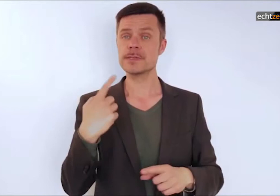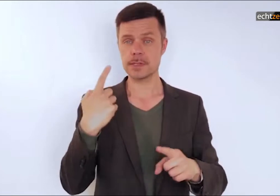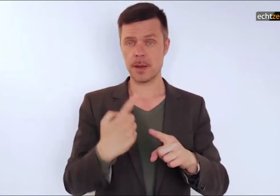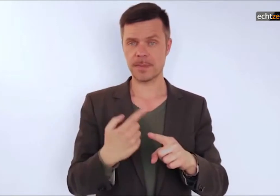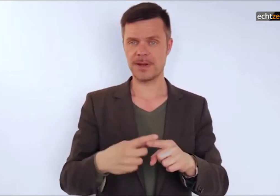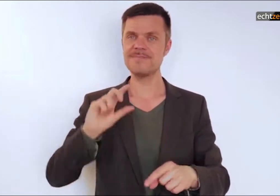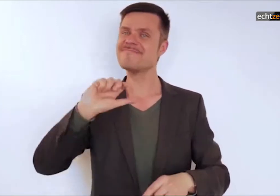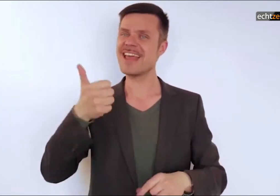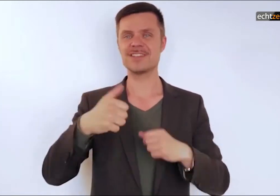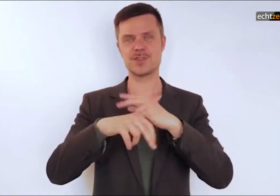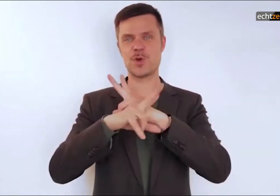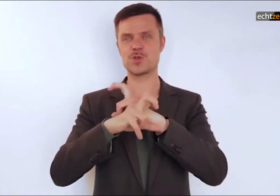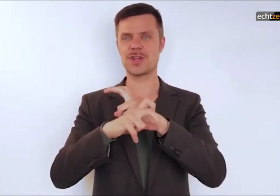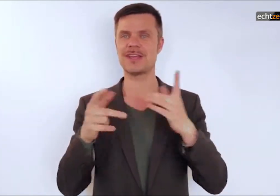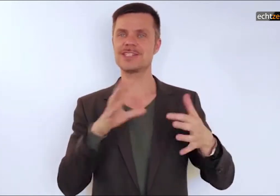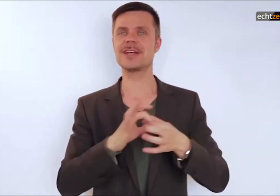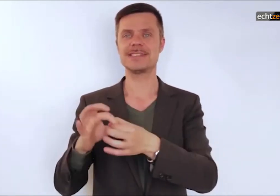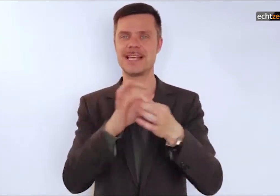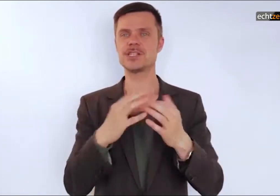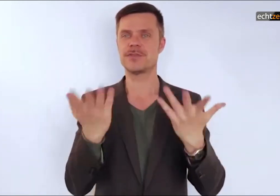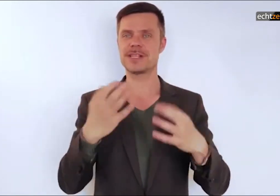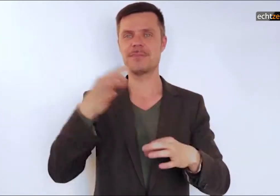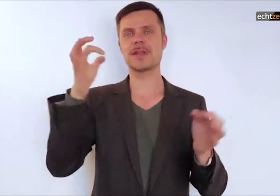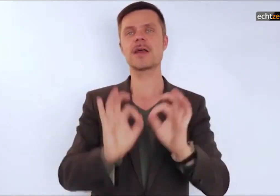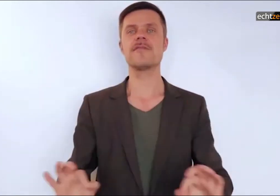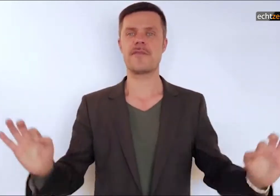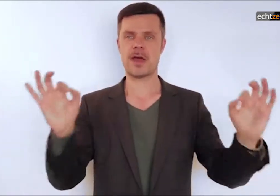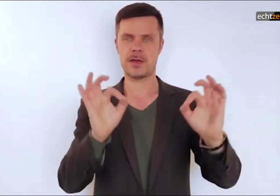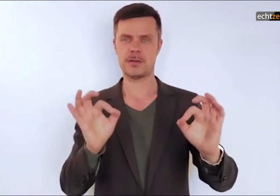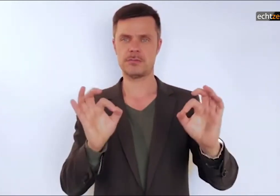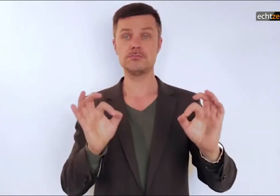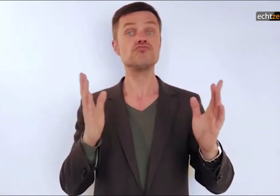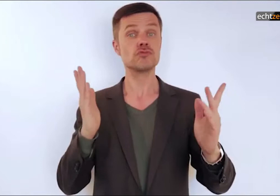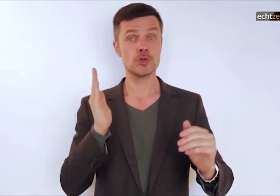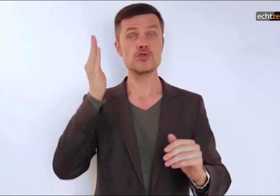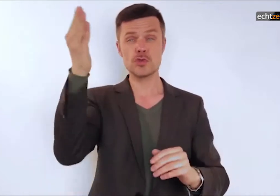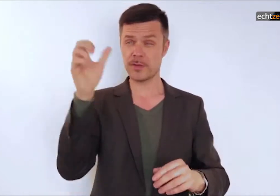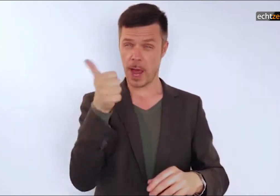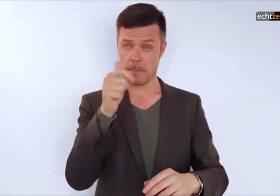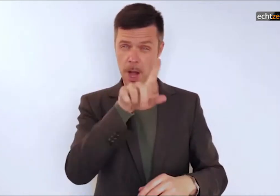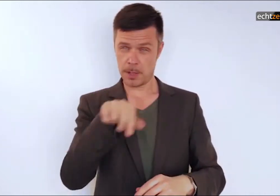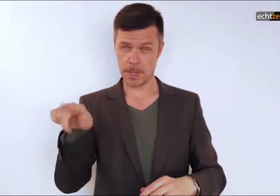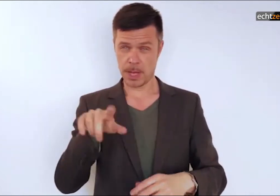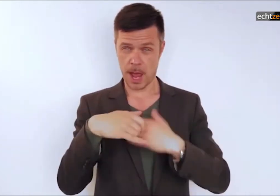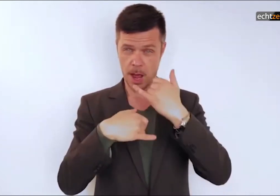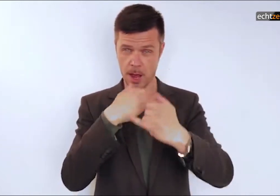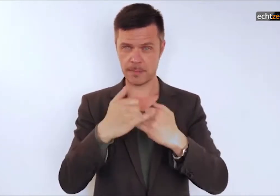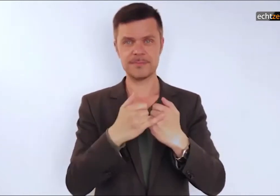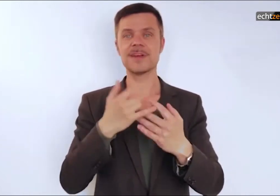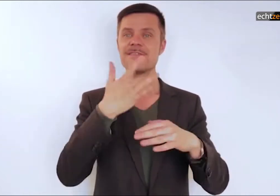erste Gesellschaftsklimatag gefeiert. Dieser Tag wird in Zukunft einmal im Jahr, am letzten Freitag im April begangen,